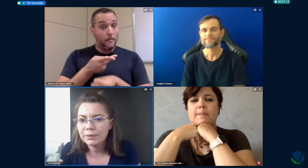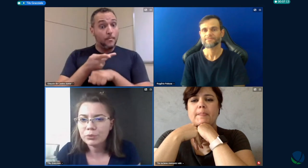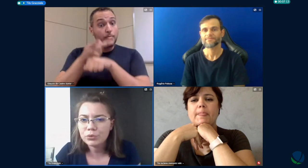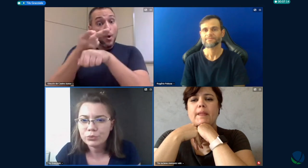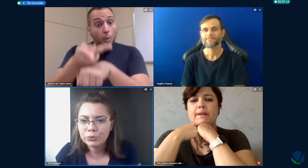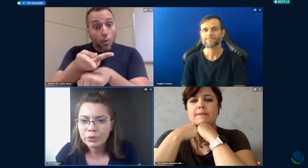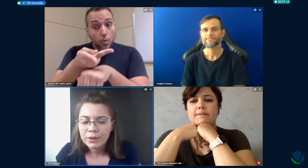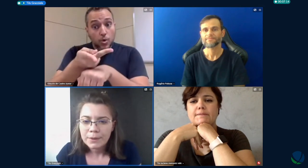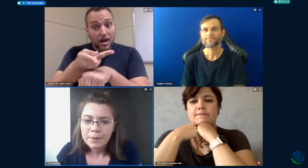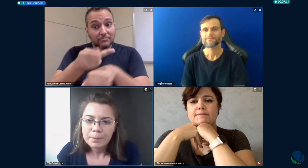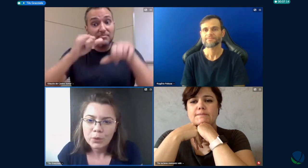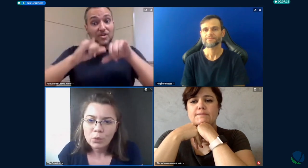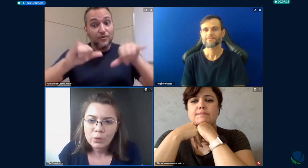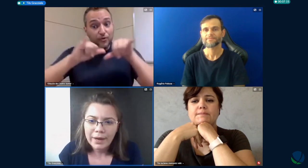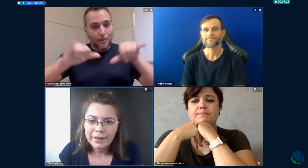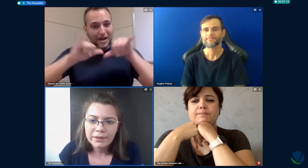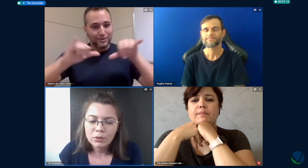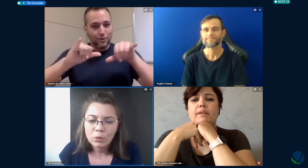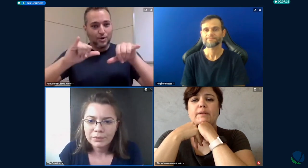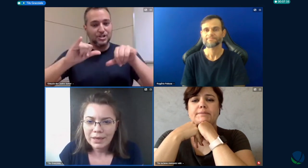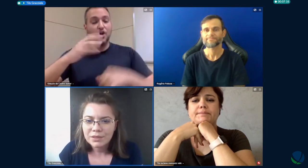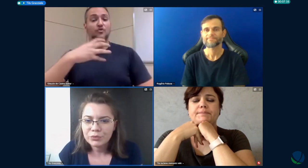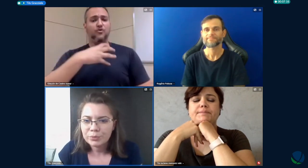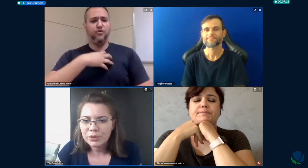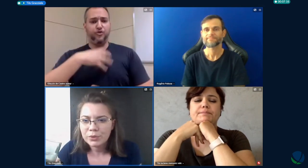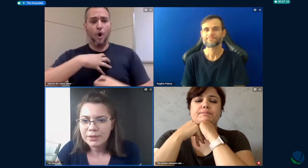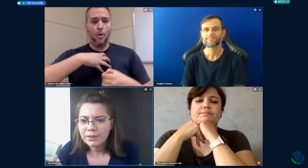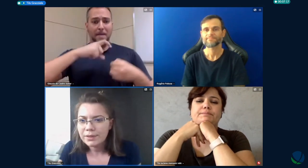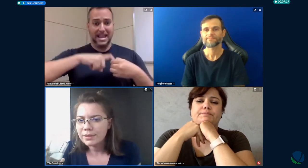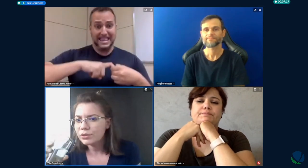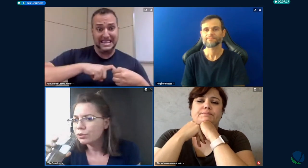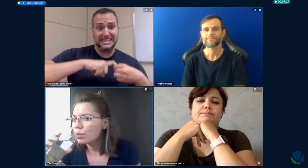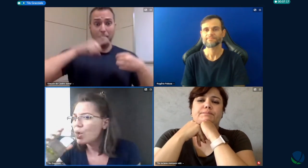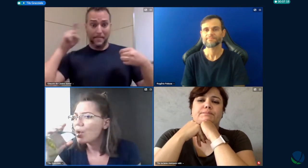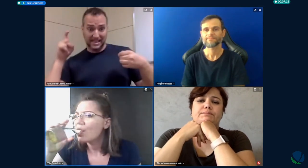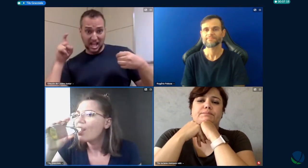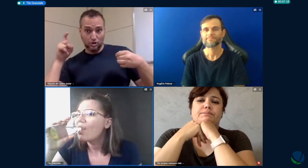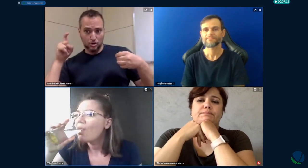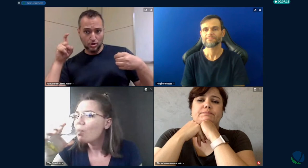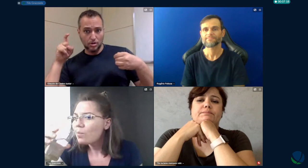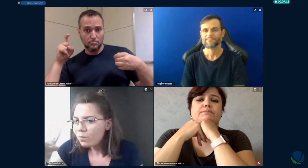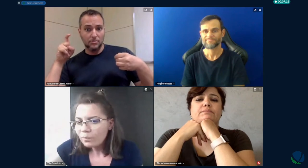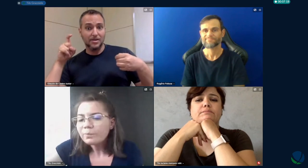link ali para o surdo procurar e encontrar as informações que deseja.